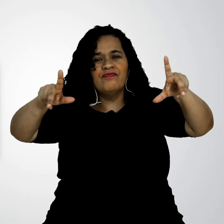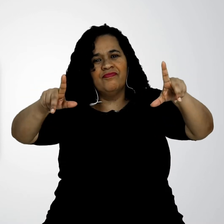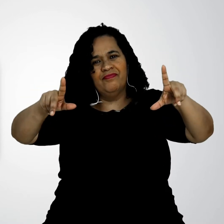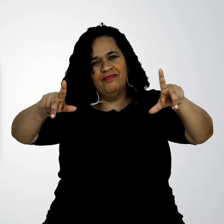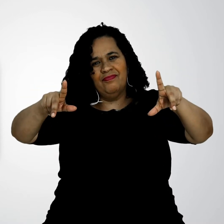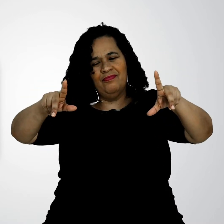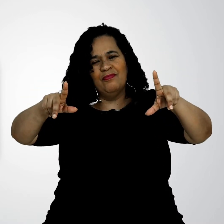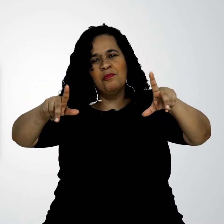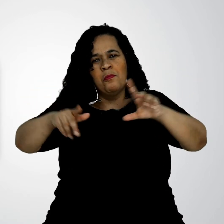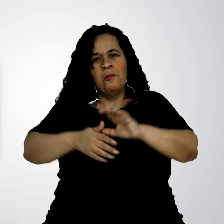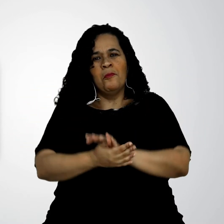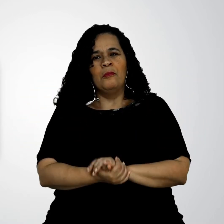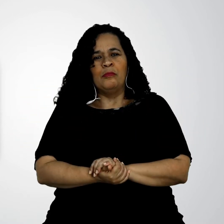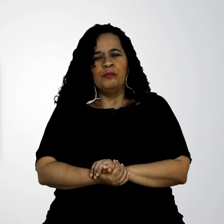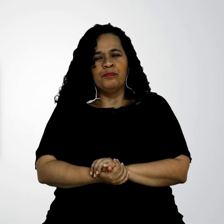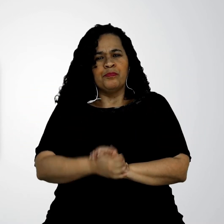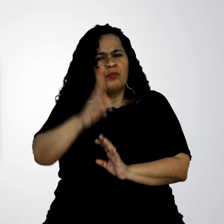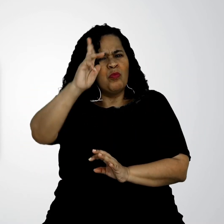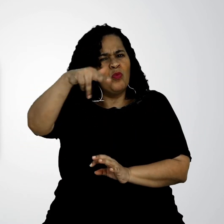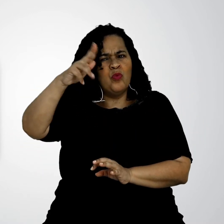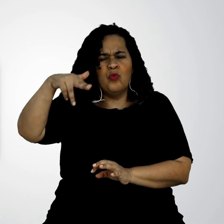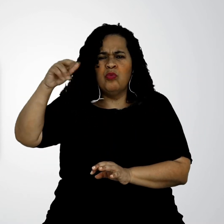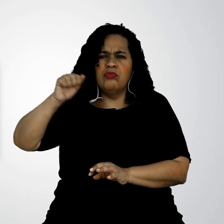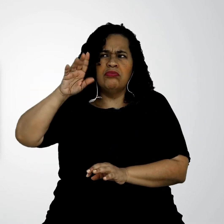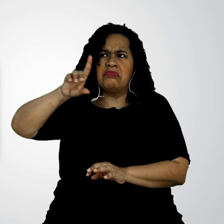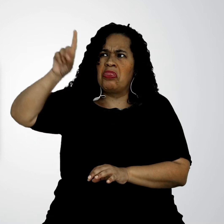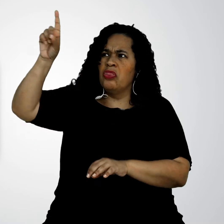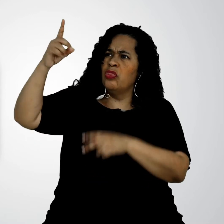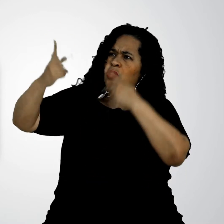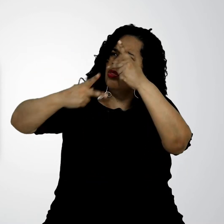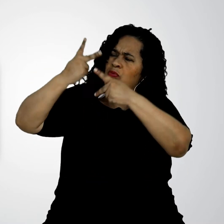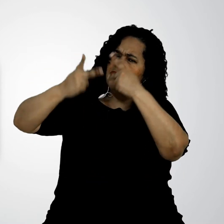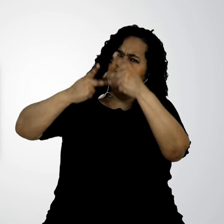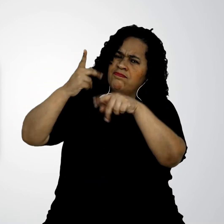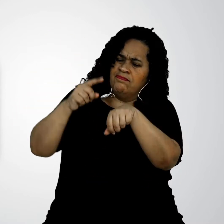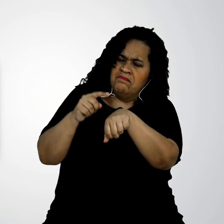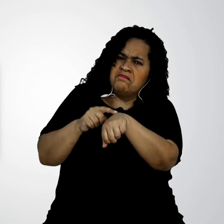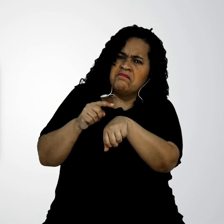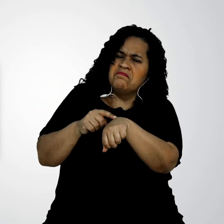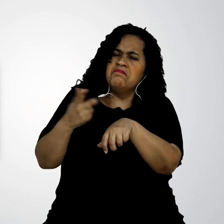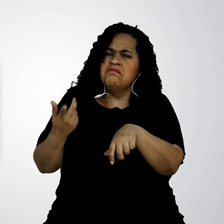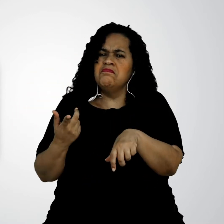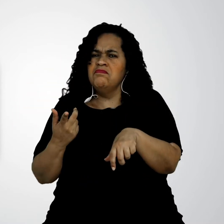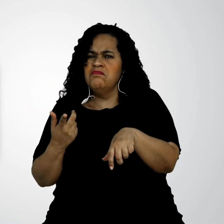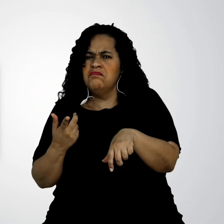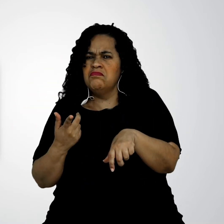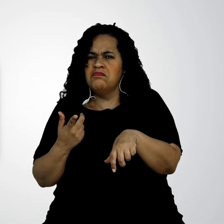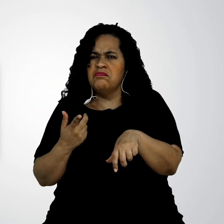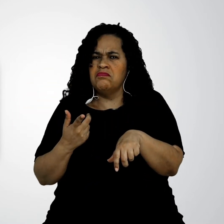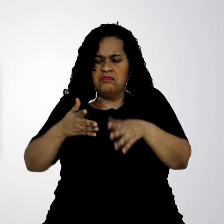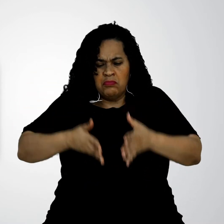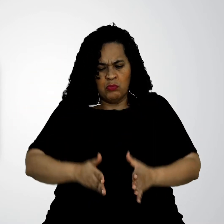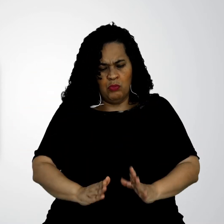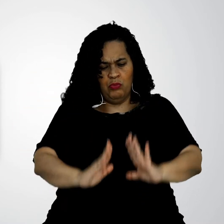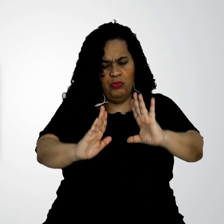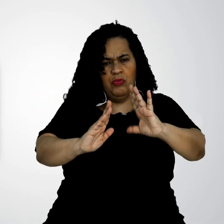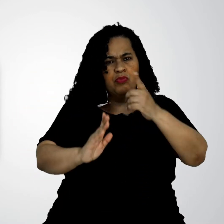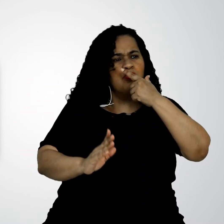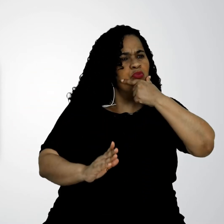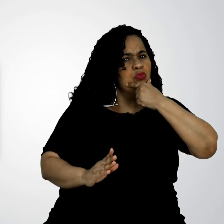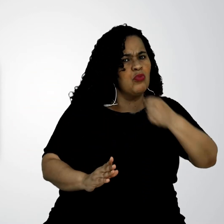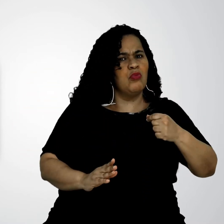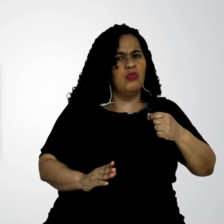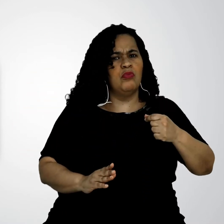mulheres, e que em nenhum momento Deus colocou isso como uma questão neutra. Ele define, de fato, nasce homem para ser homem,